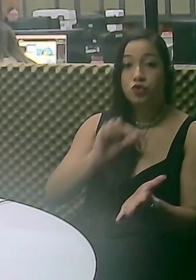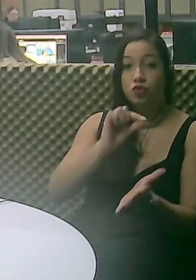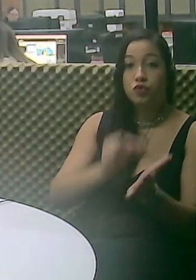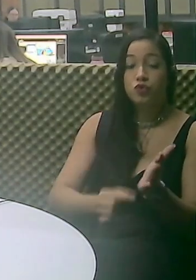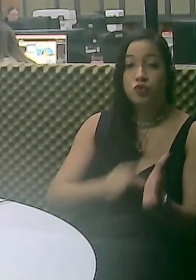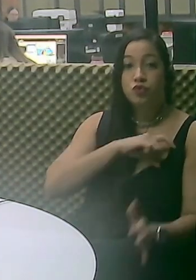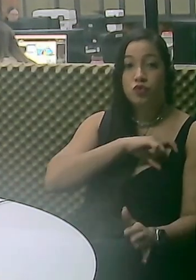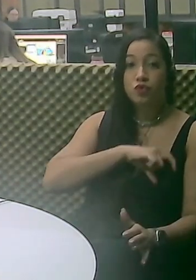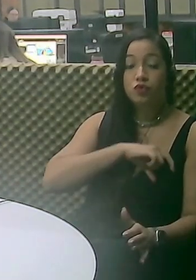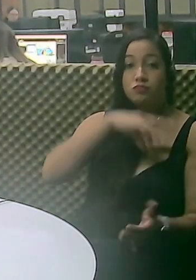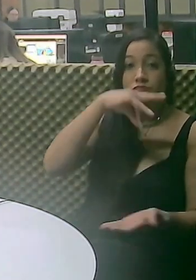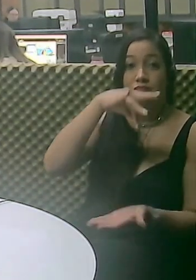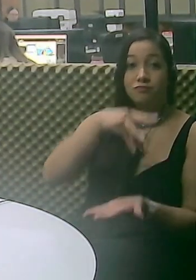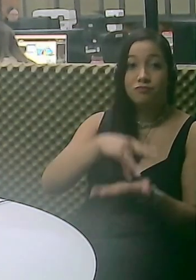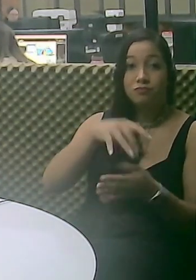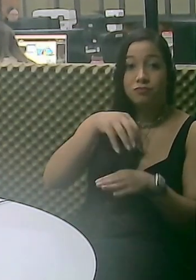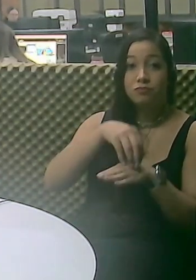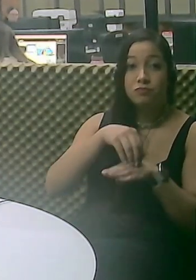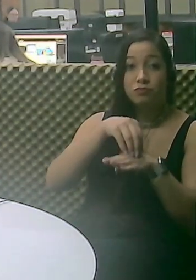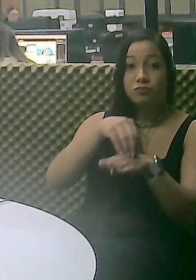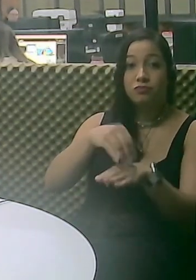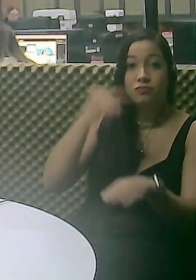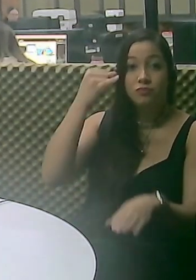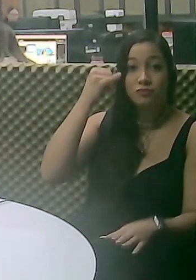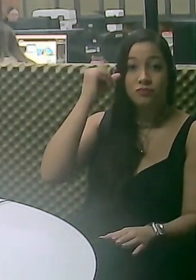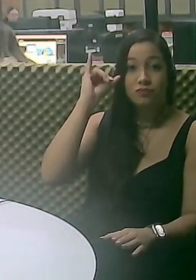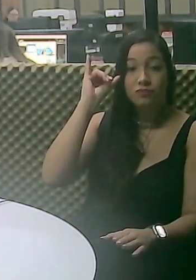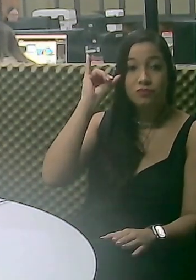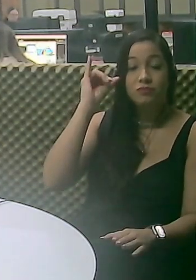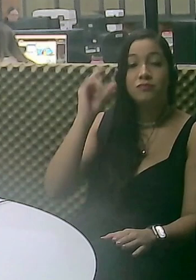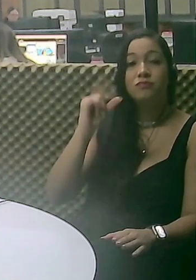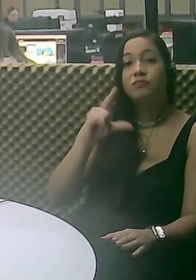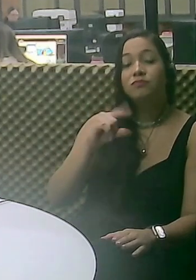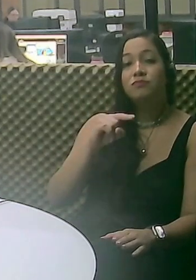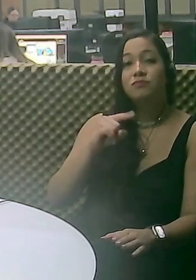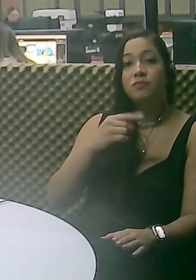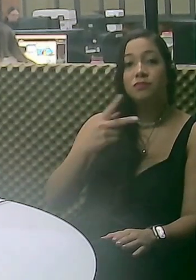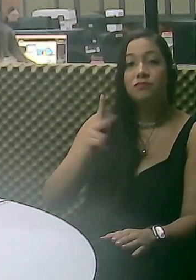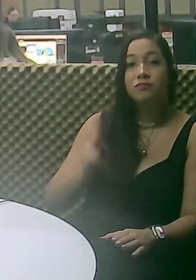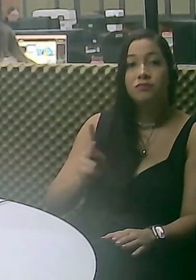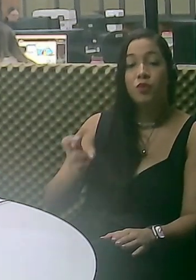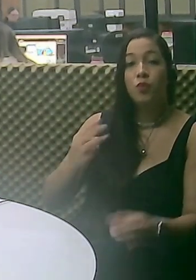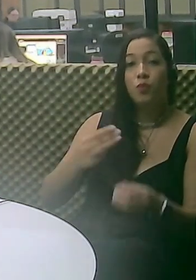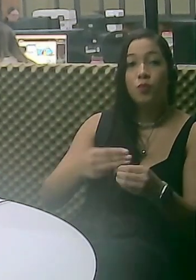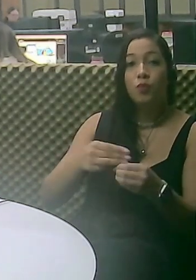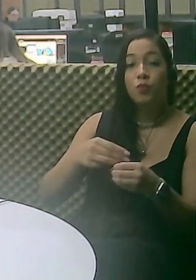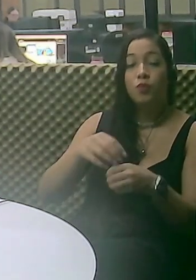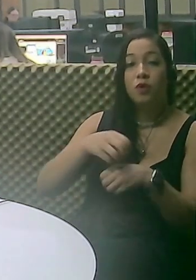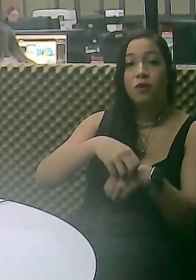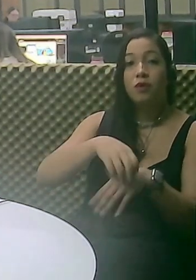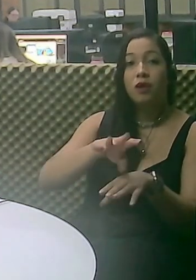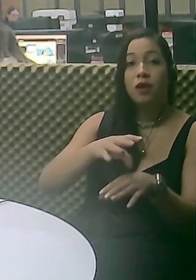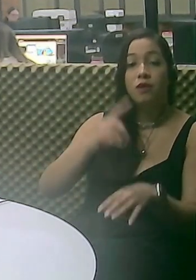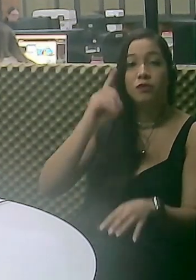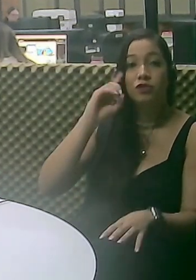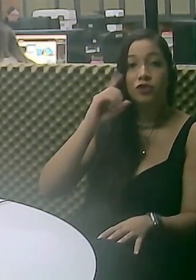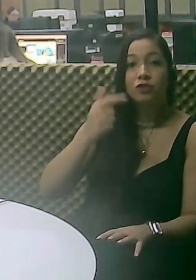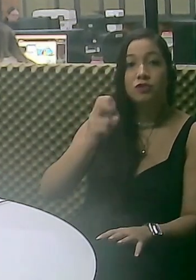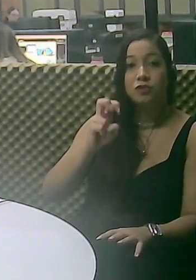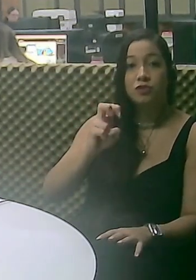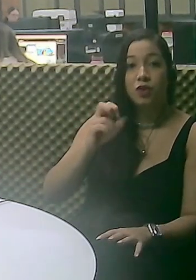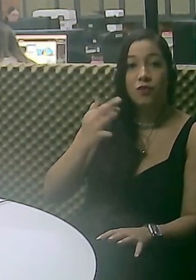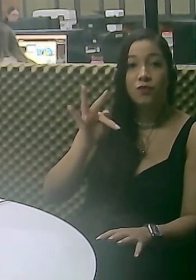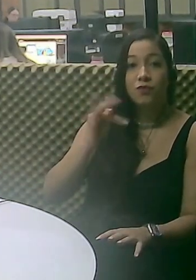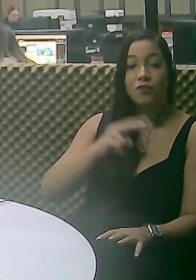credenciamento definitivo do transporte rural, o serviço será prestado regularmente pelo município a partir do dia 5 de